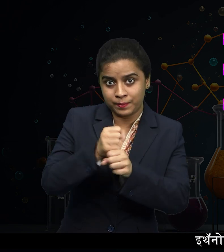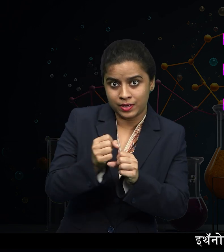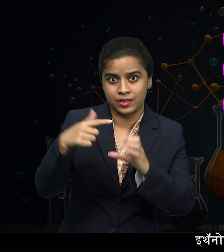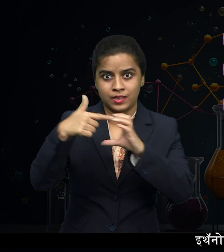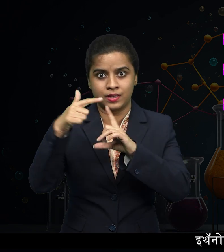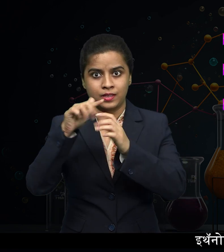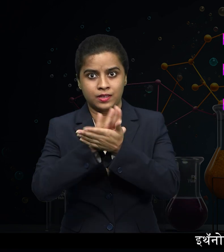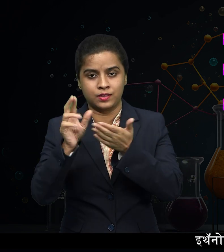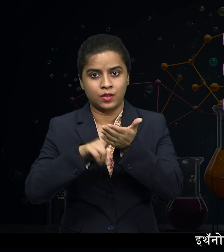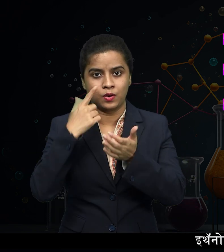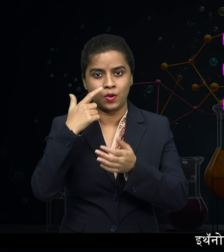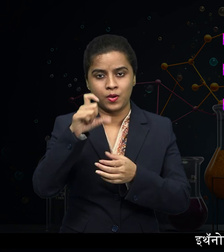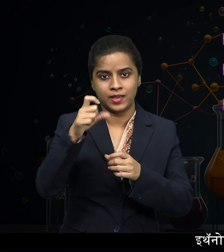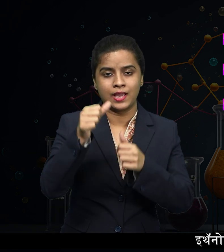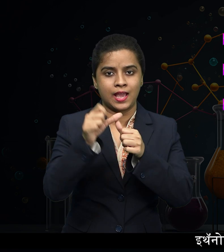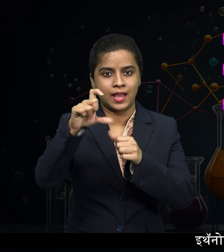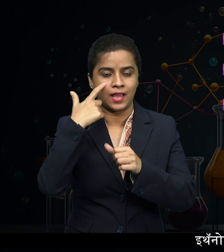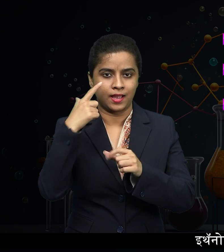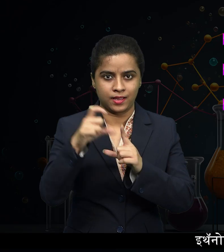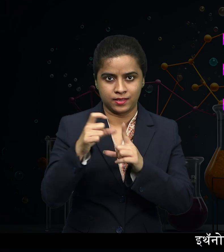इथेनॉइक ॲसिड तयार करणे,